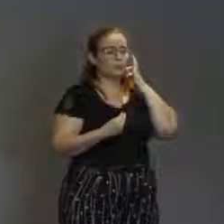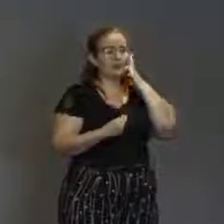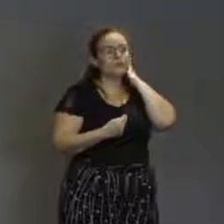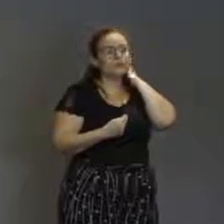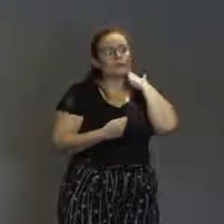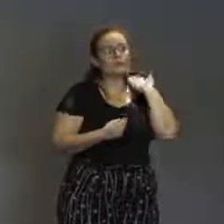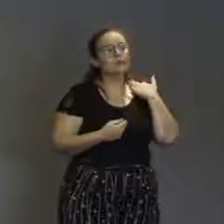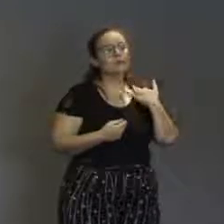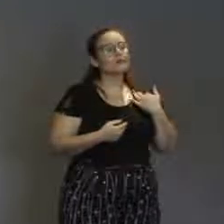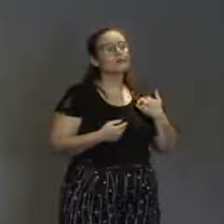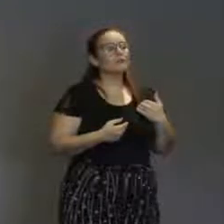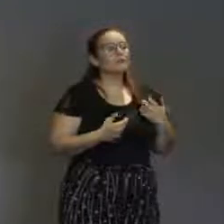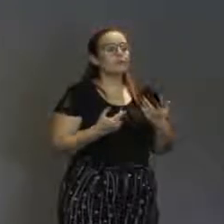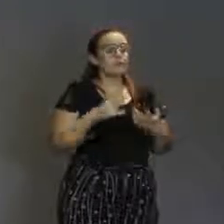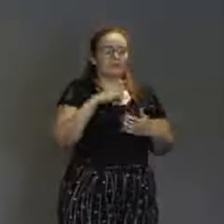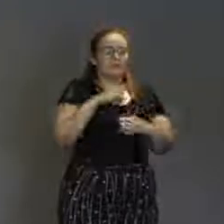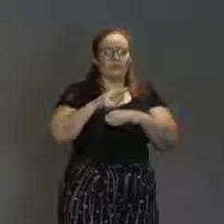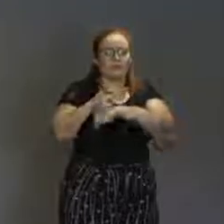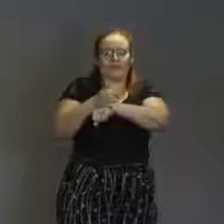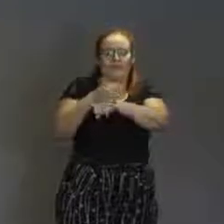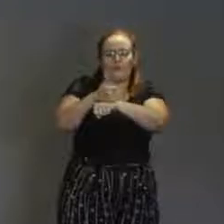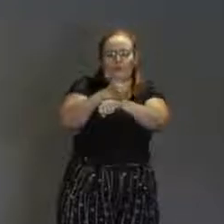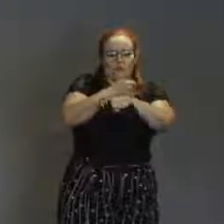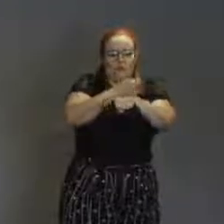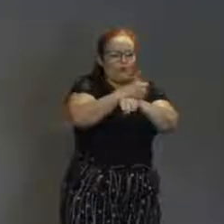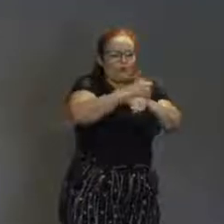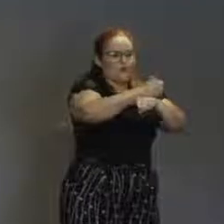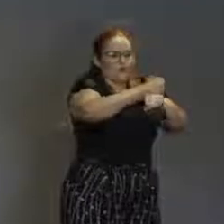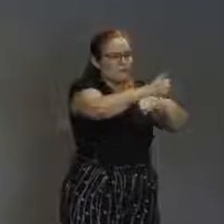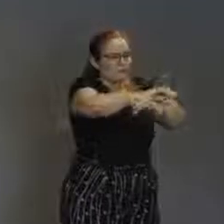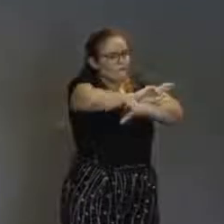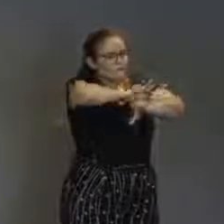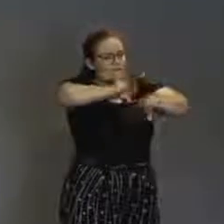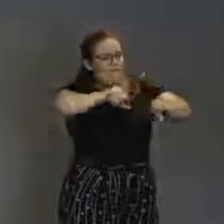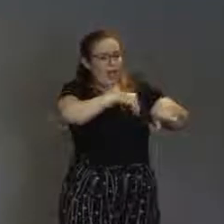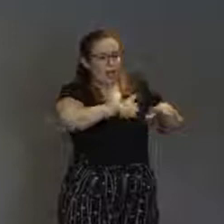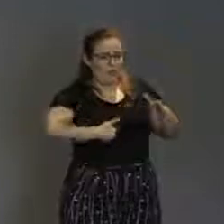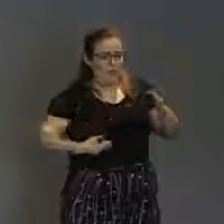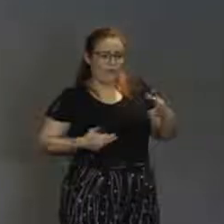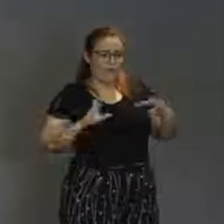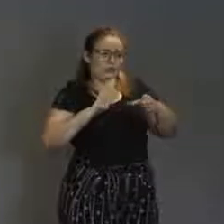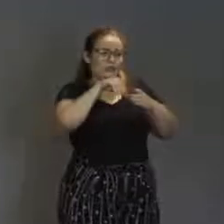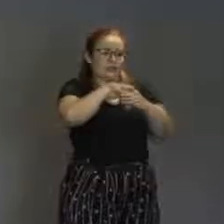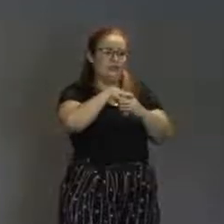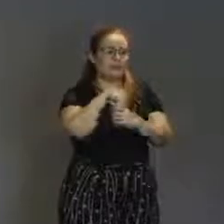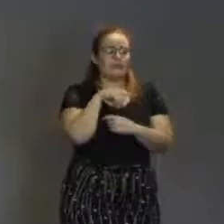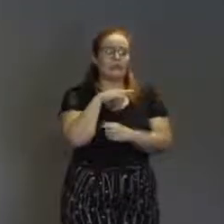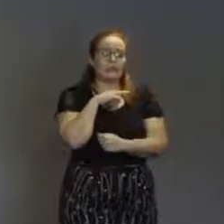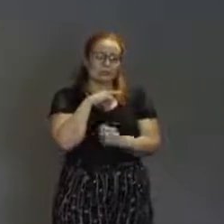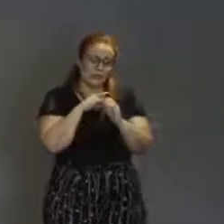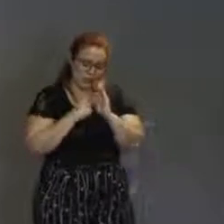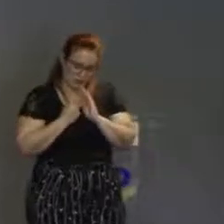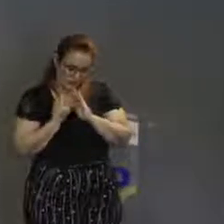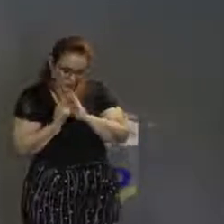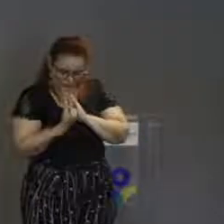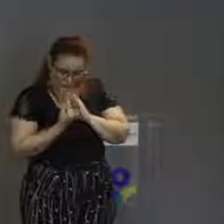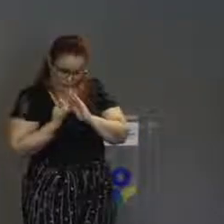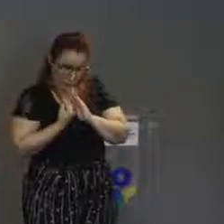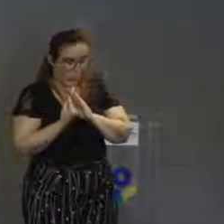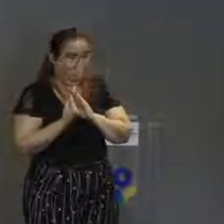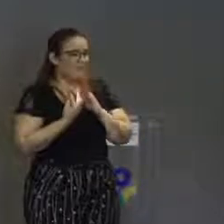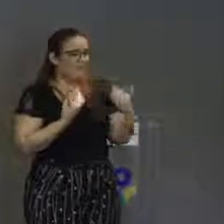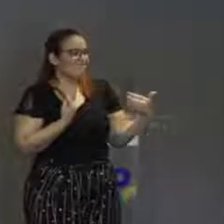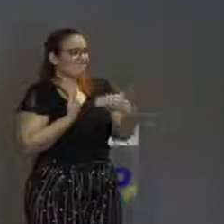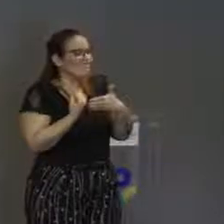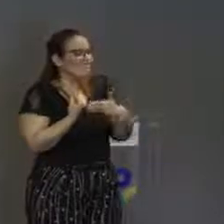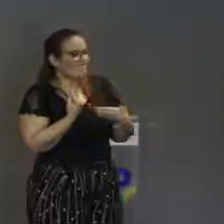diferentes profissões dentro do governo que têm as suas casinhas e que aí a gente não consegue quebrá-las, né?